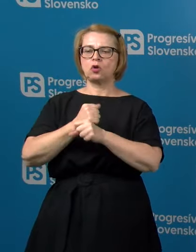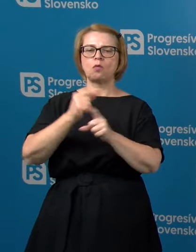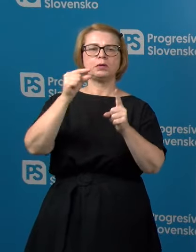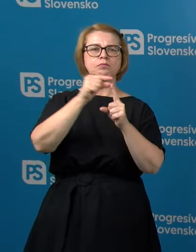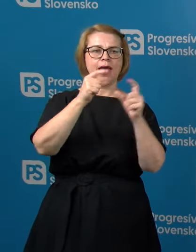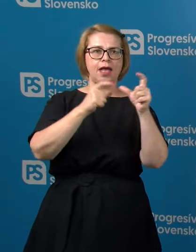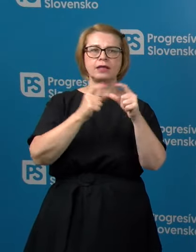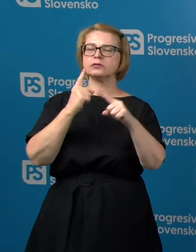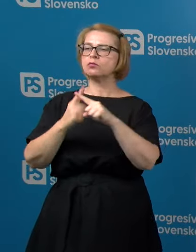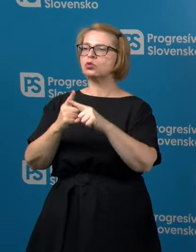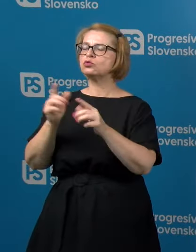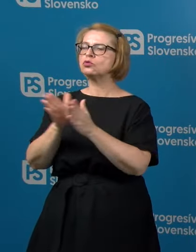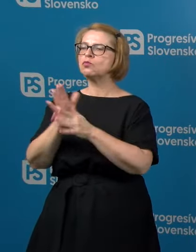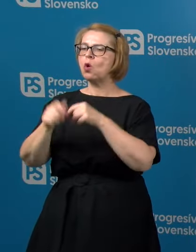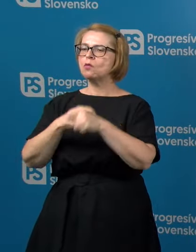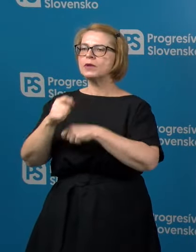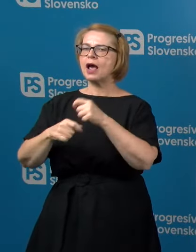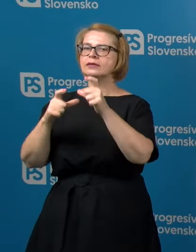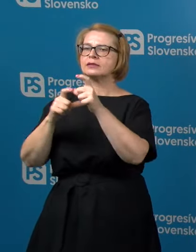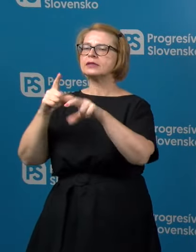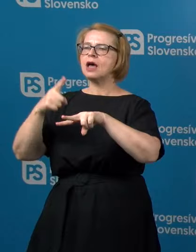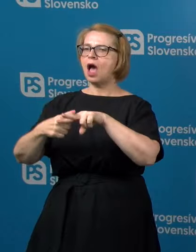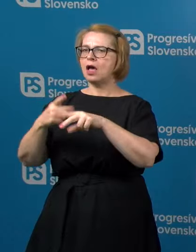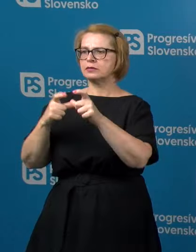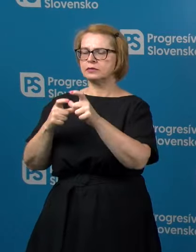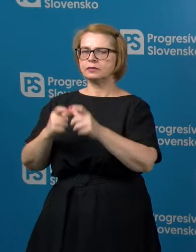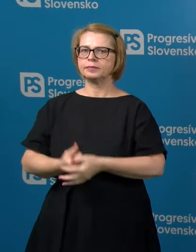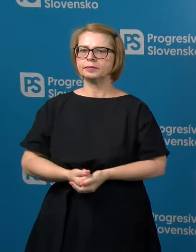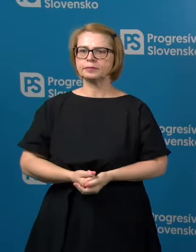v spolupráci so stranou Sloboda a Solidarita.